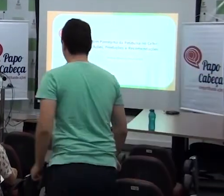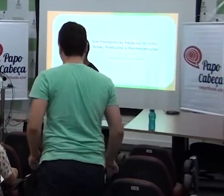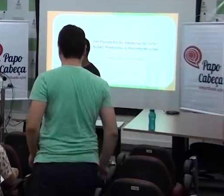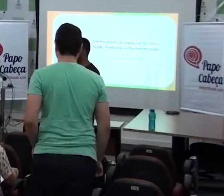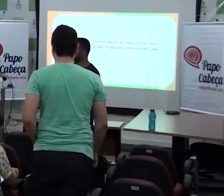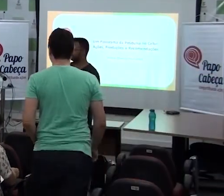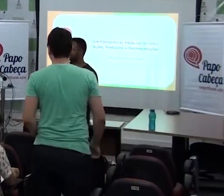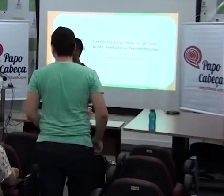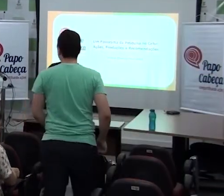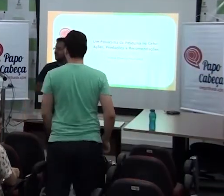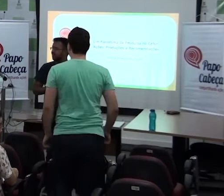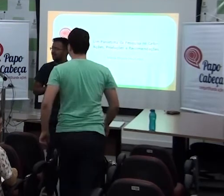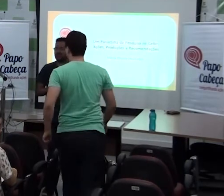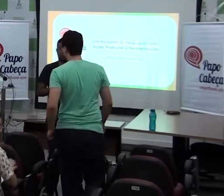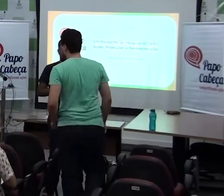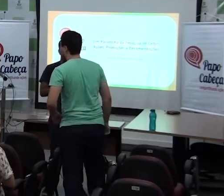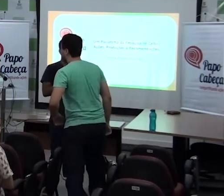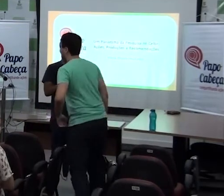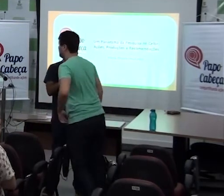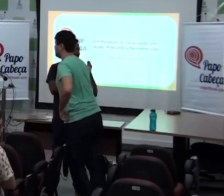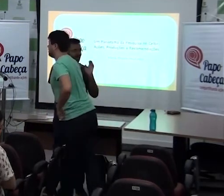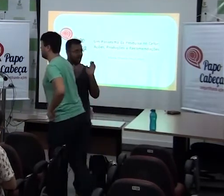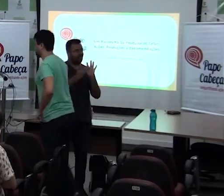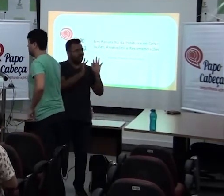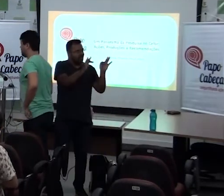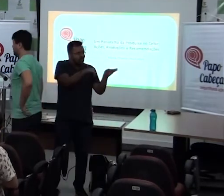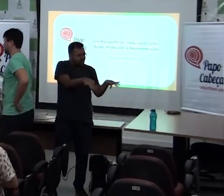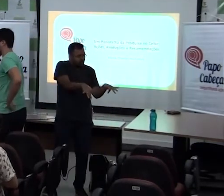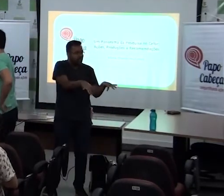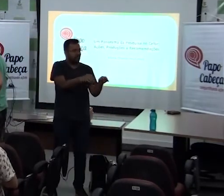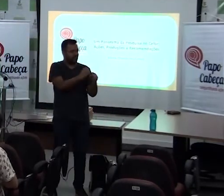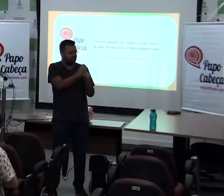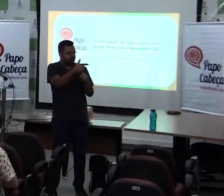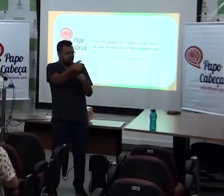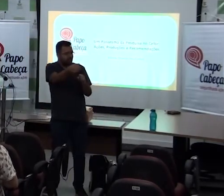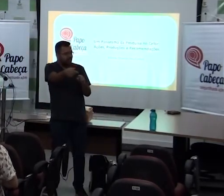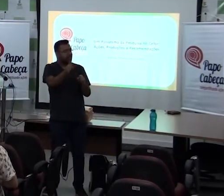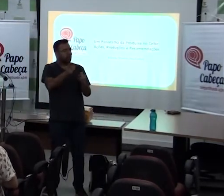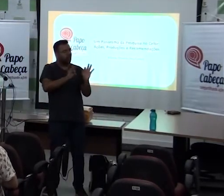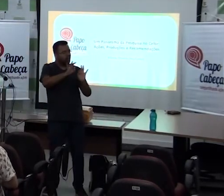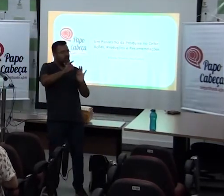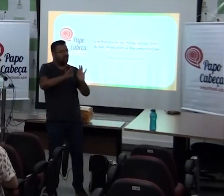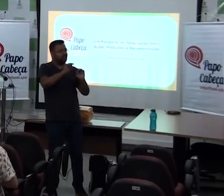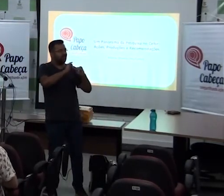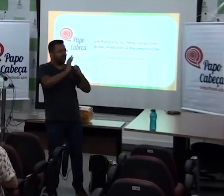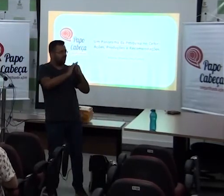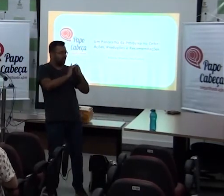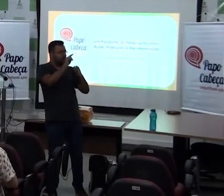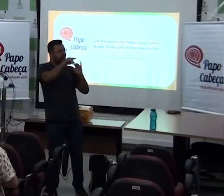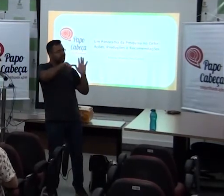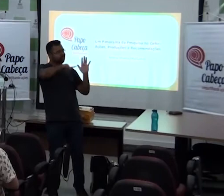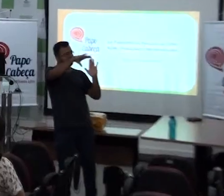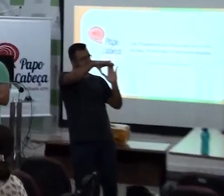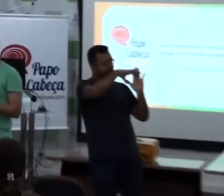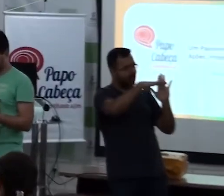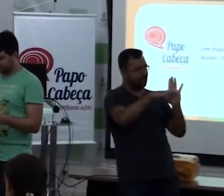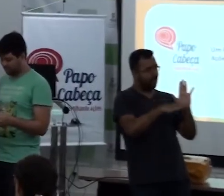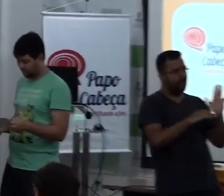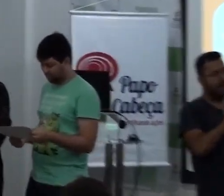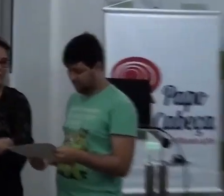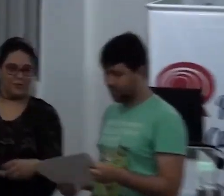Até o final do ano a gente já vai ter a playlist do Papo Cabeça no site do CEPOR. Muito